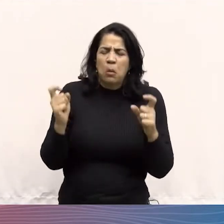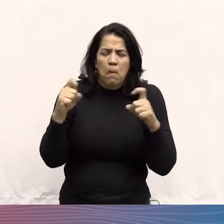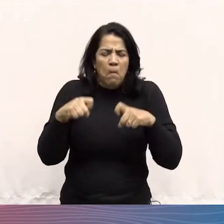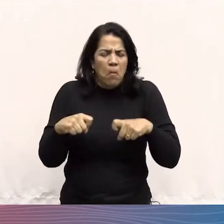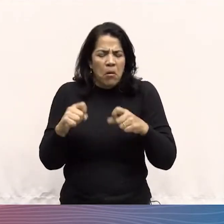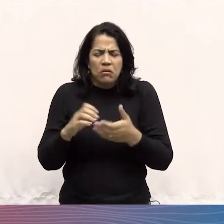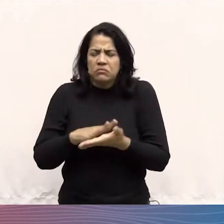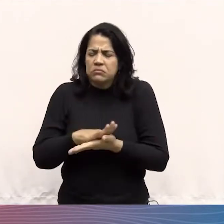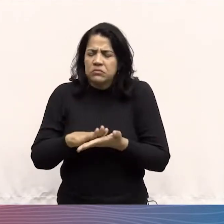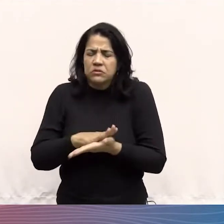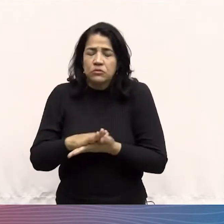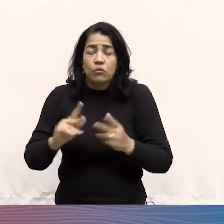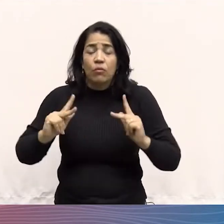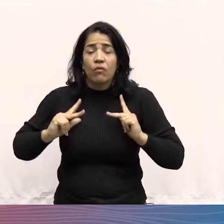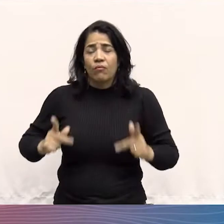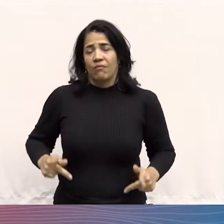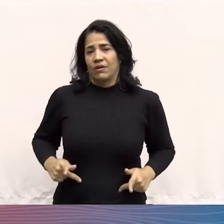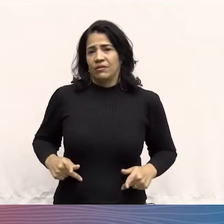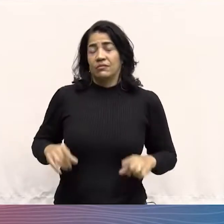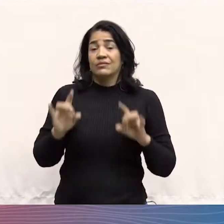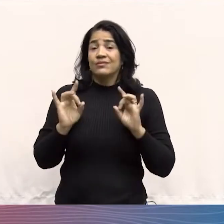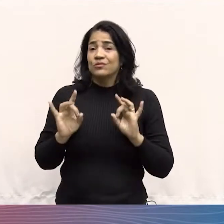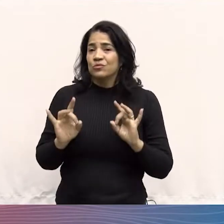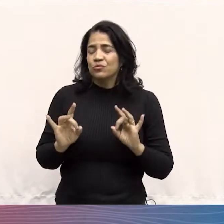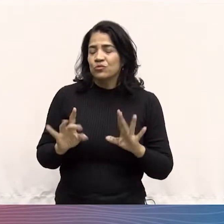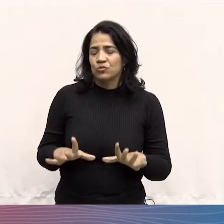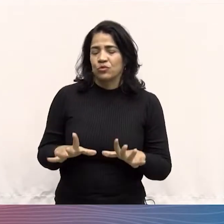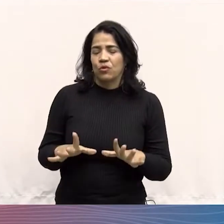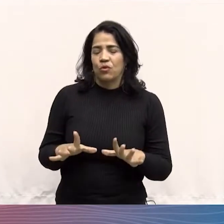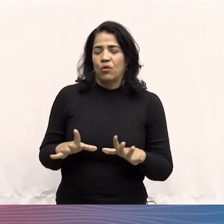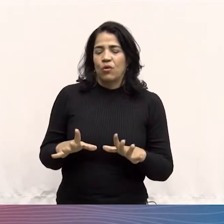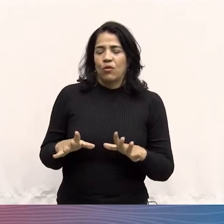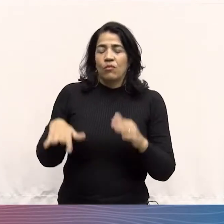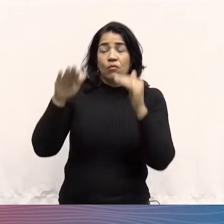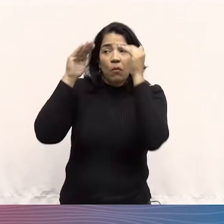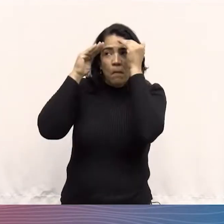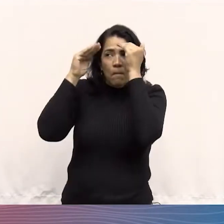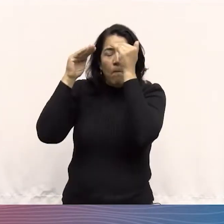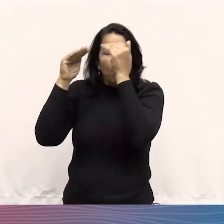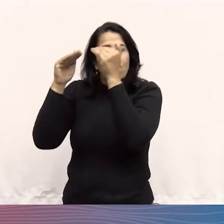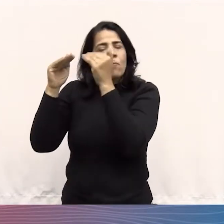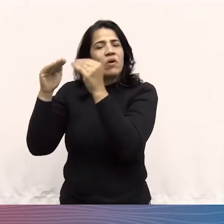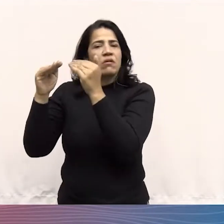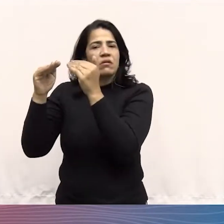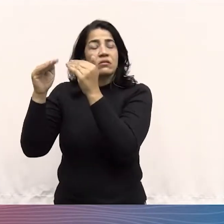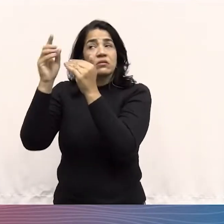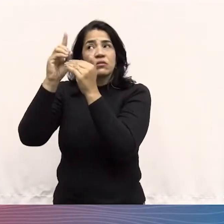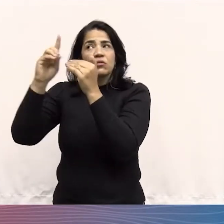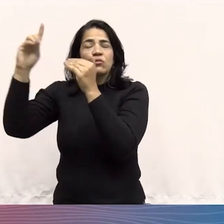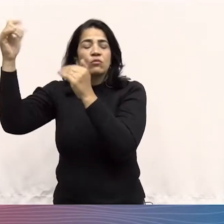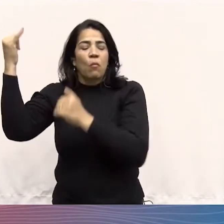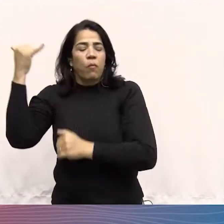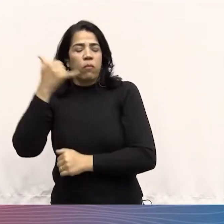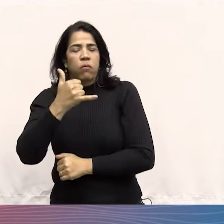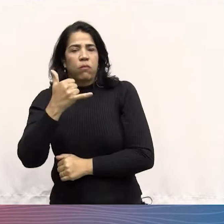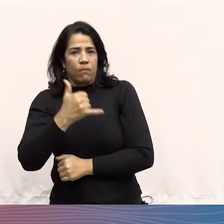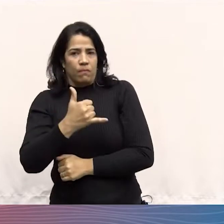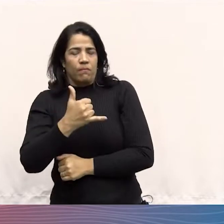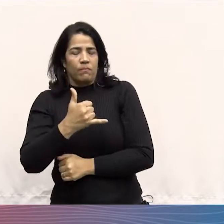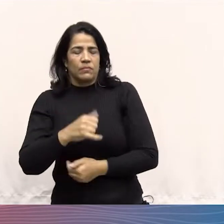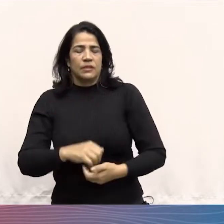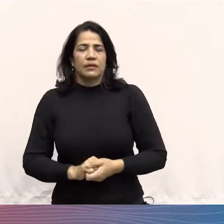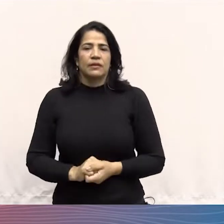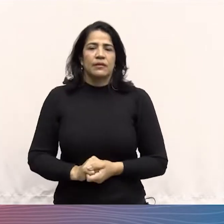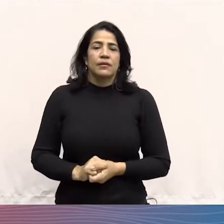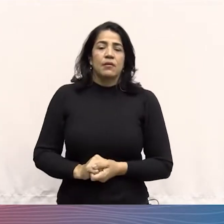humana, e apenas seguiu, né, o evangelho que foi pregado pelo seu pai Adão,